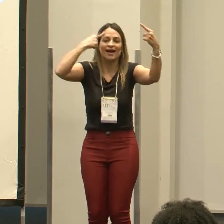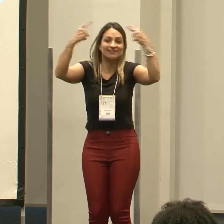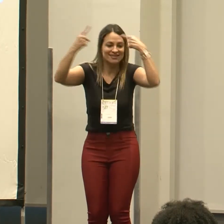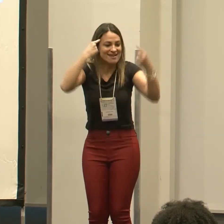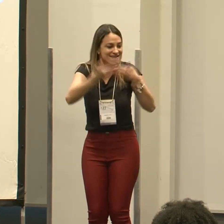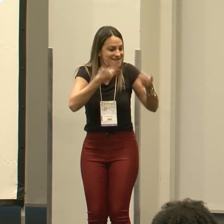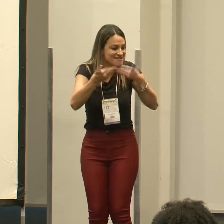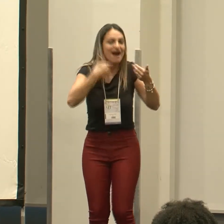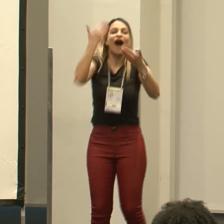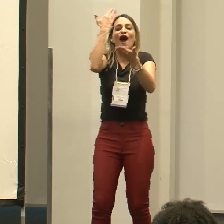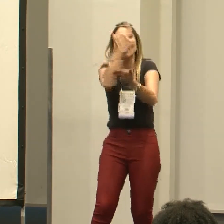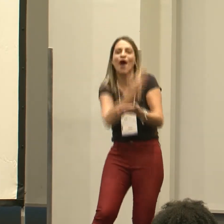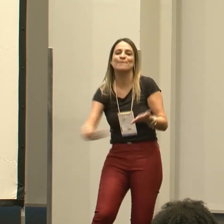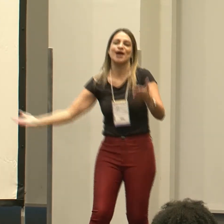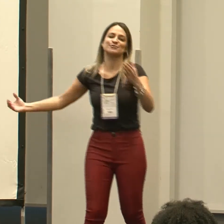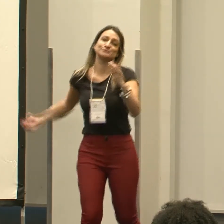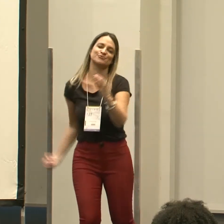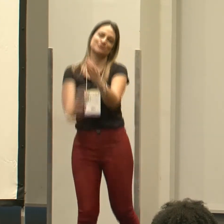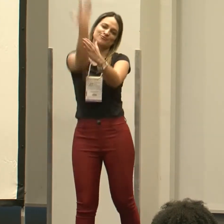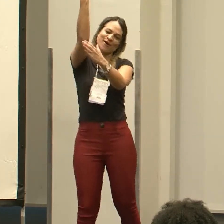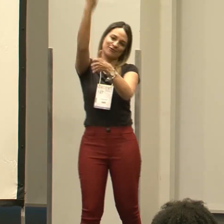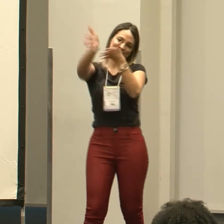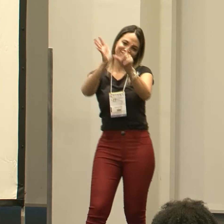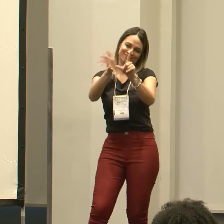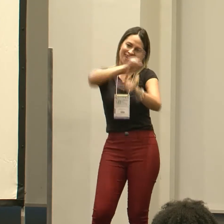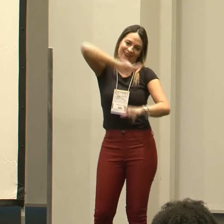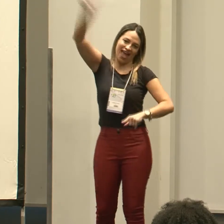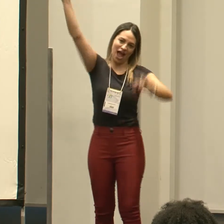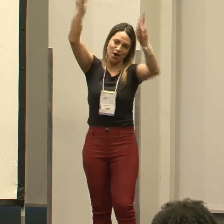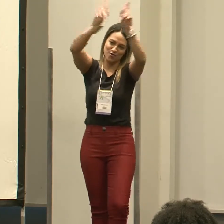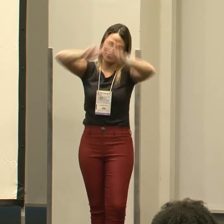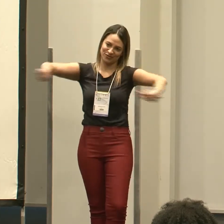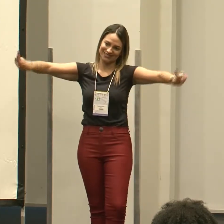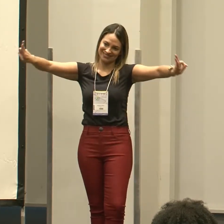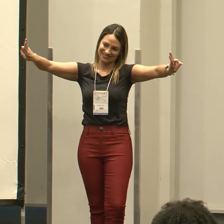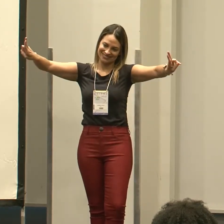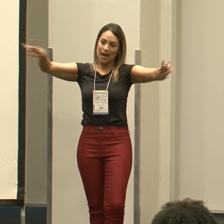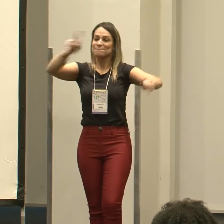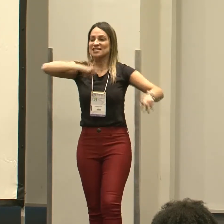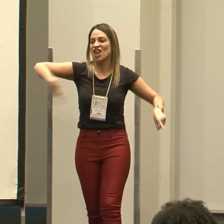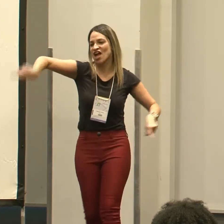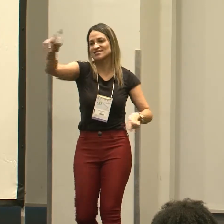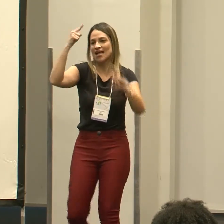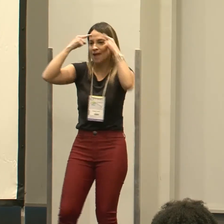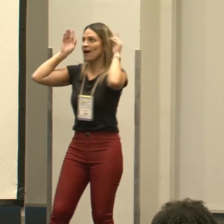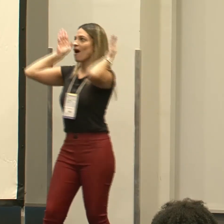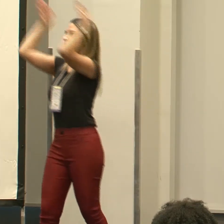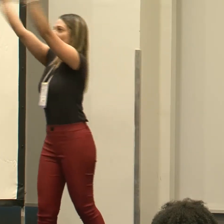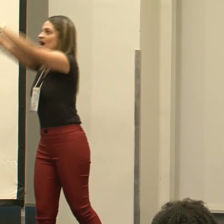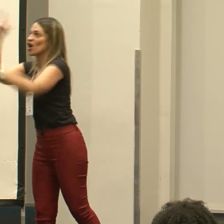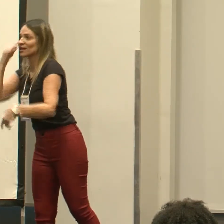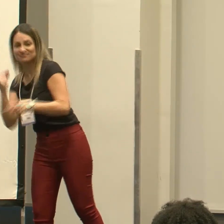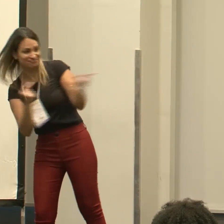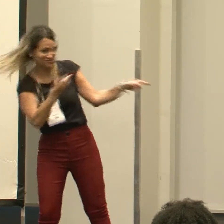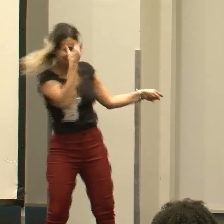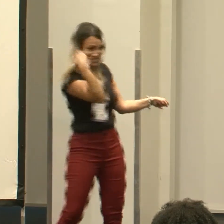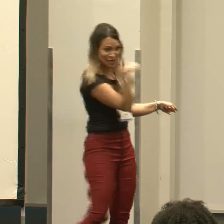conversar, né? Trocar ideias. E a partir daí criou a Lei de Libras, né? O Letras Libras na UFSC.